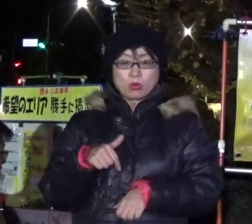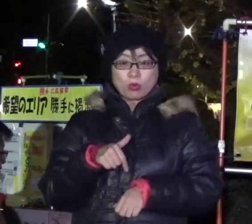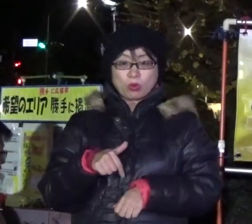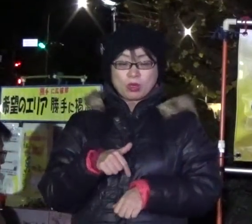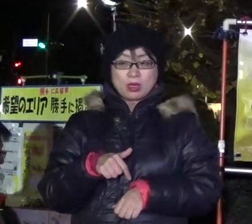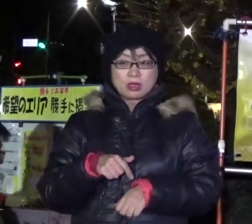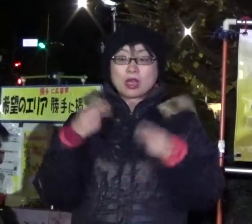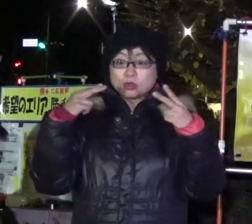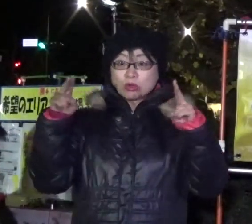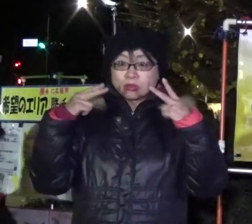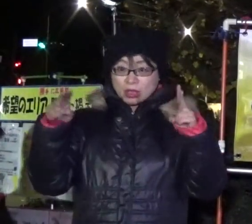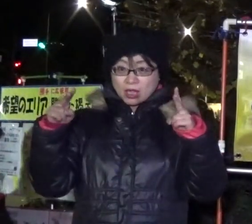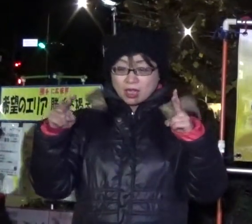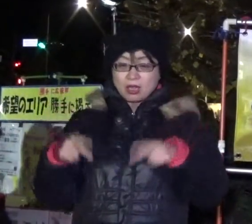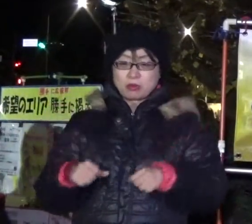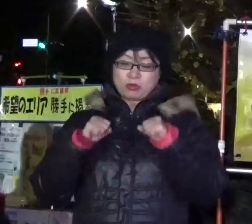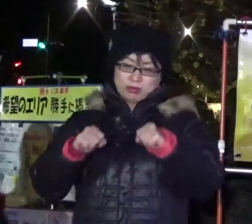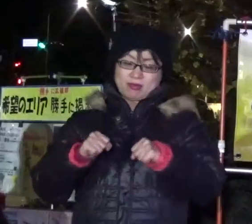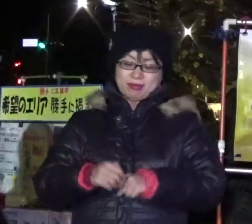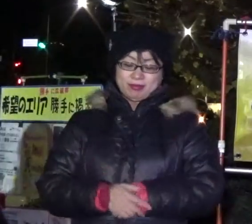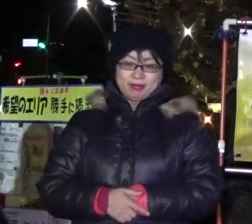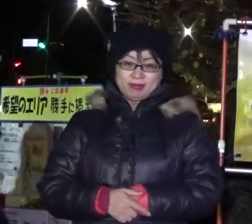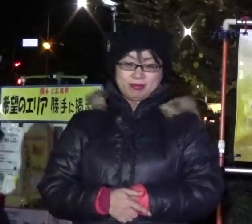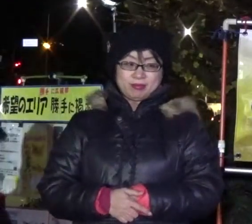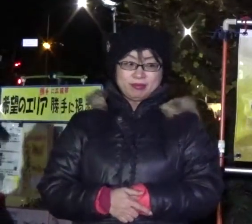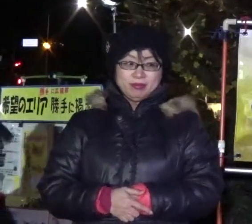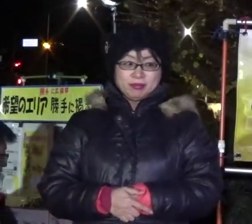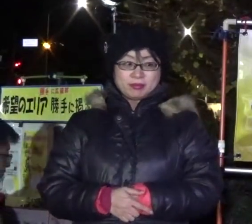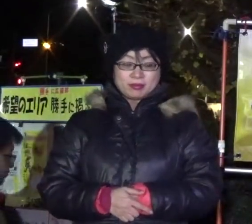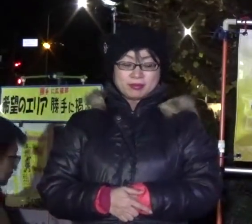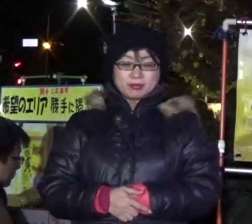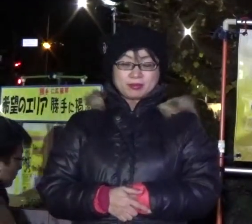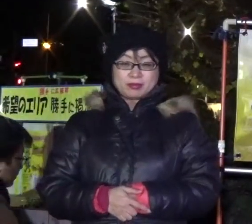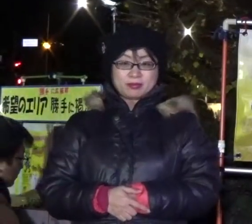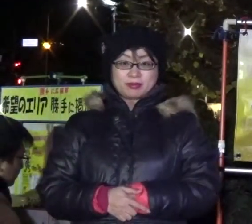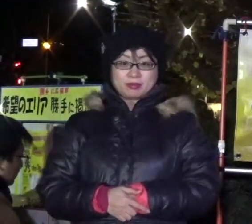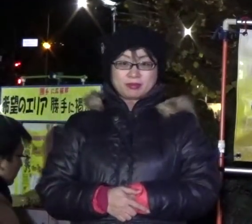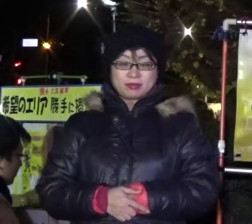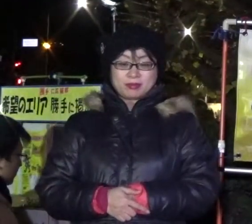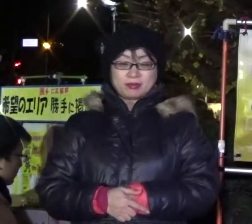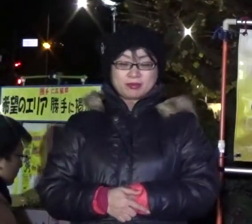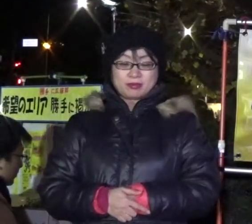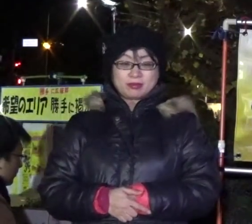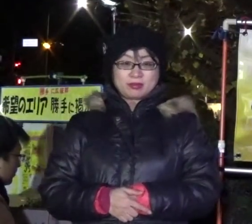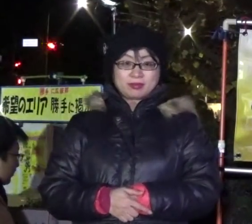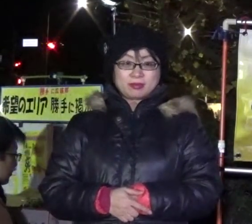から、最後にその歌を歌います。触りだけ。